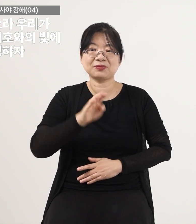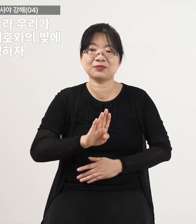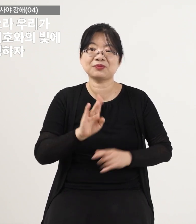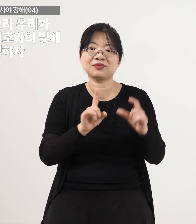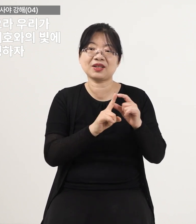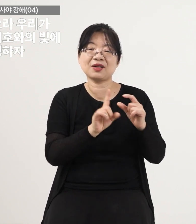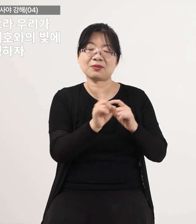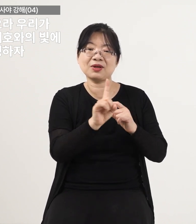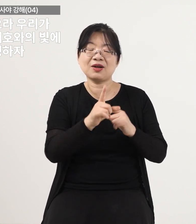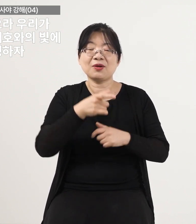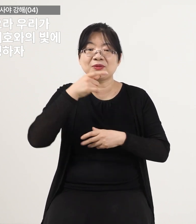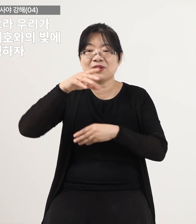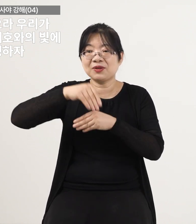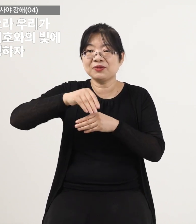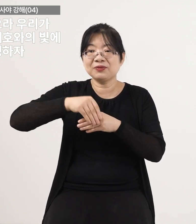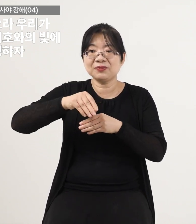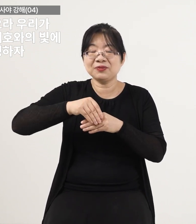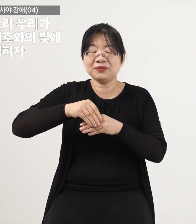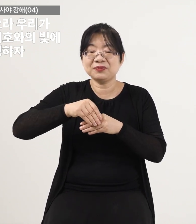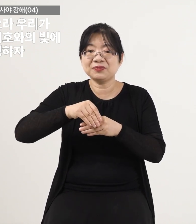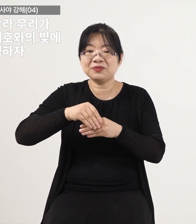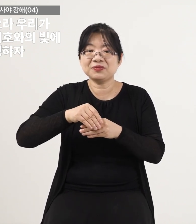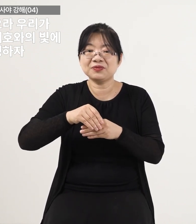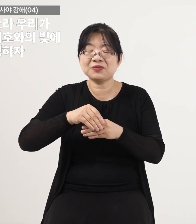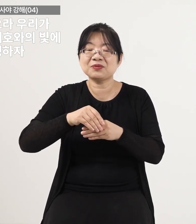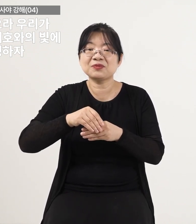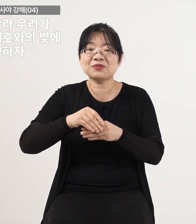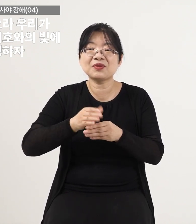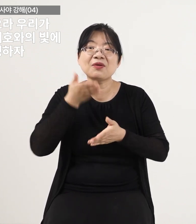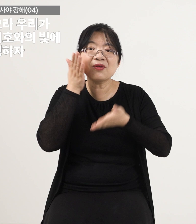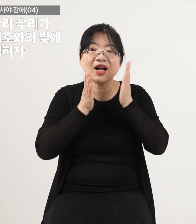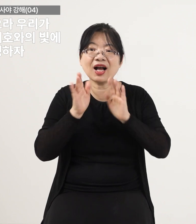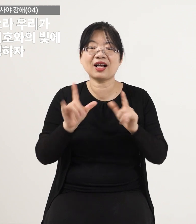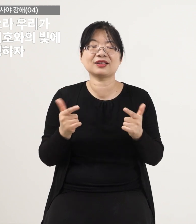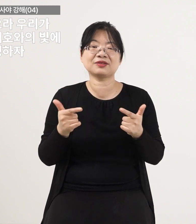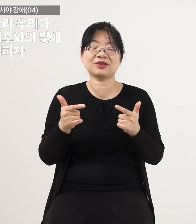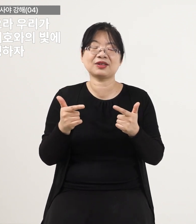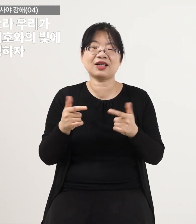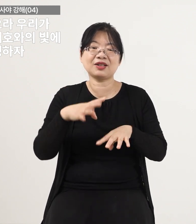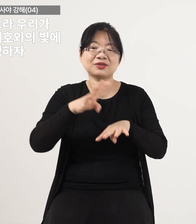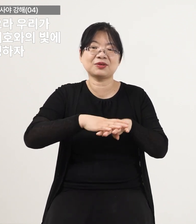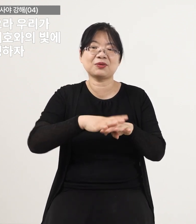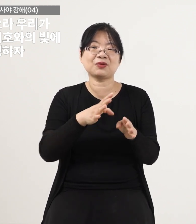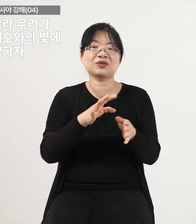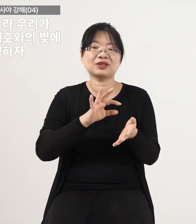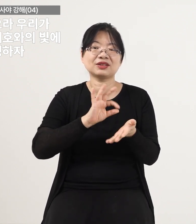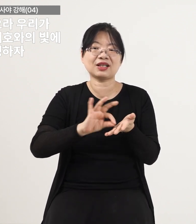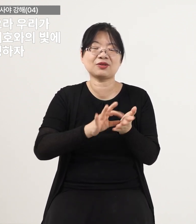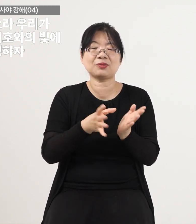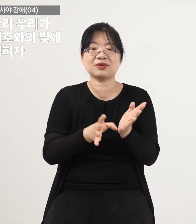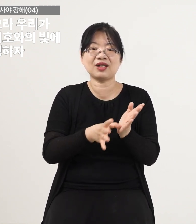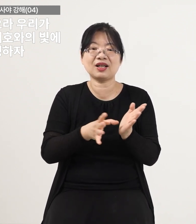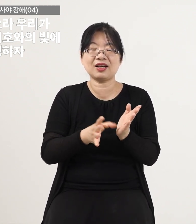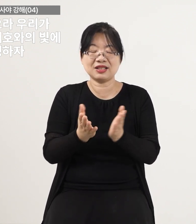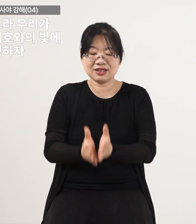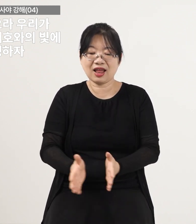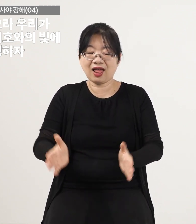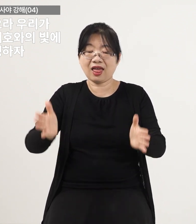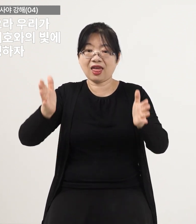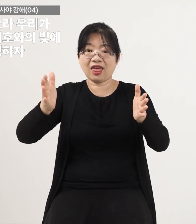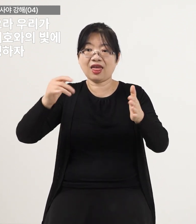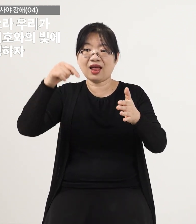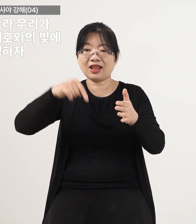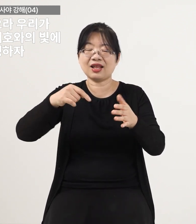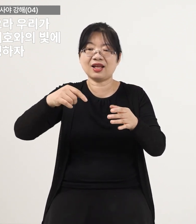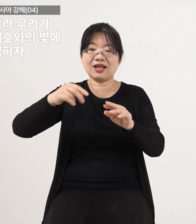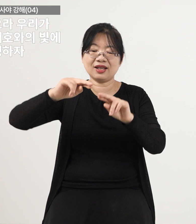이렇게 촉촉하게 하는 보습제예요? 농기구를 얘기하는 거예요. 이 삽자루 같은 데다가 이